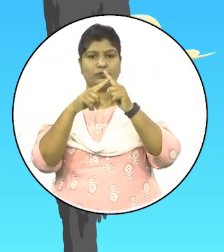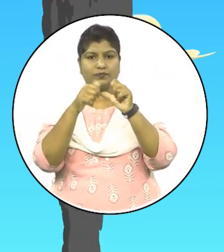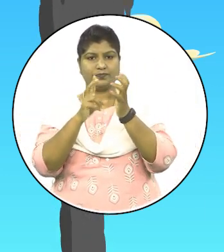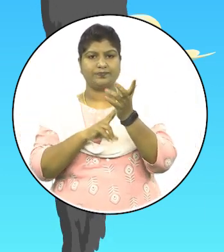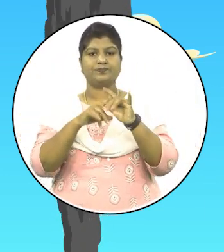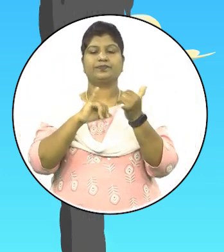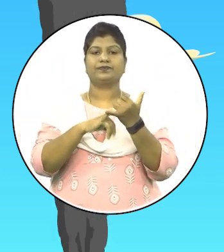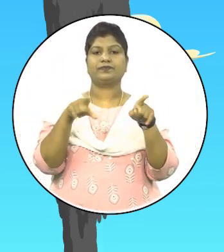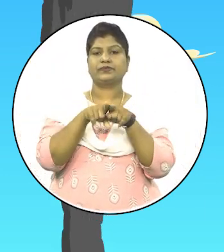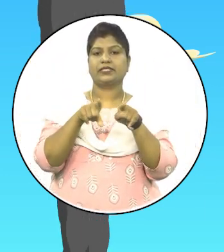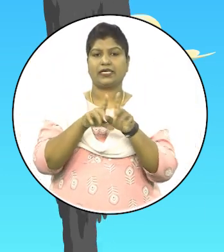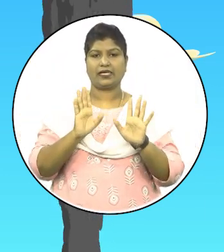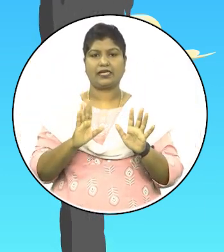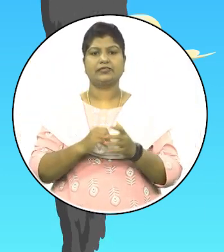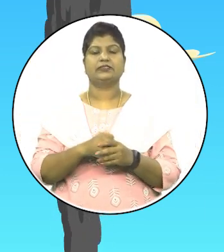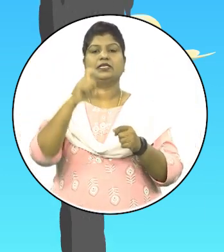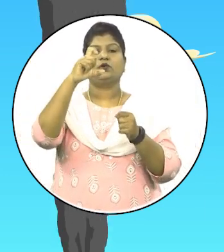सल्फर डाइऑक्साइड,